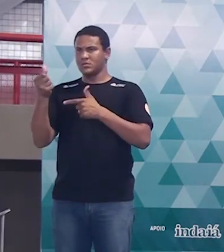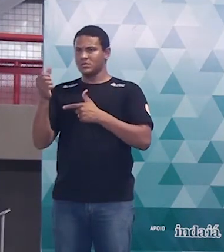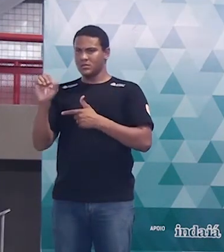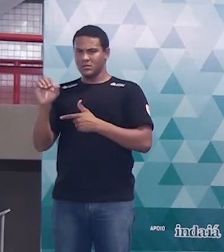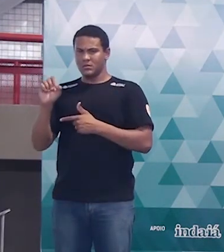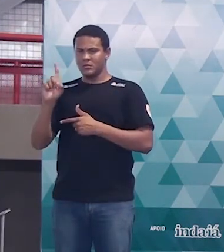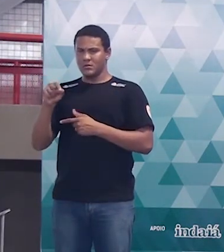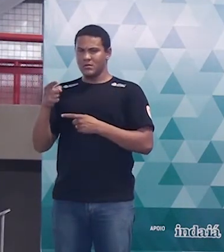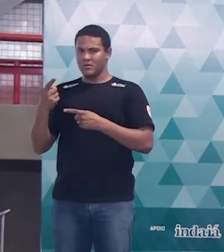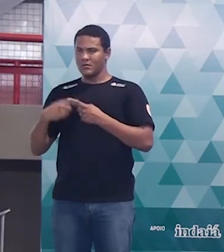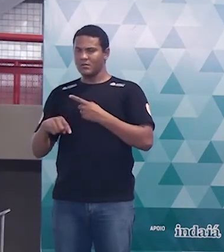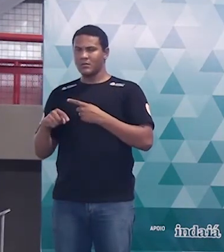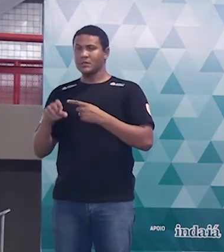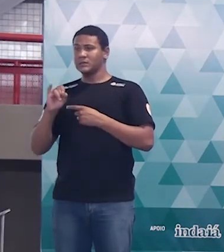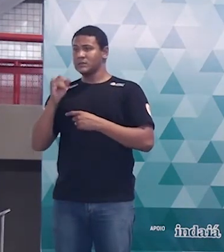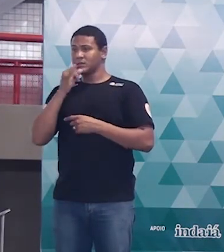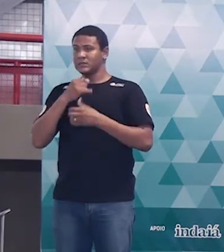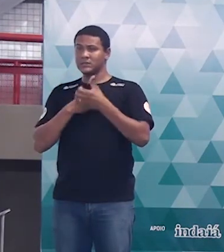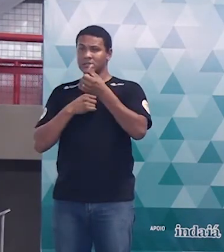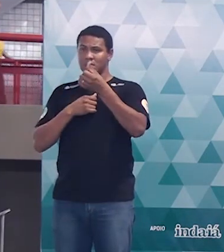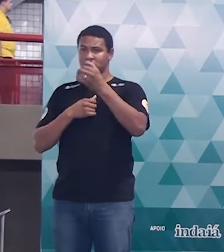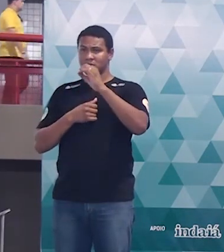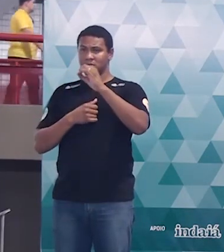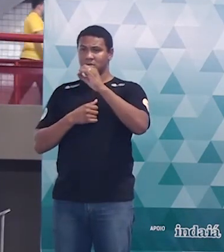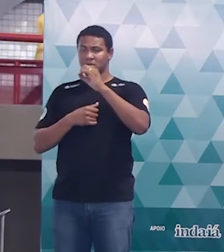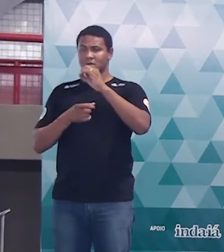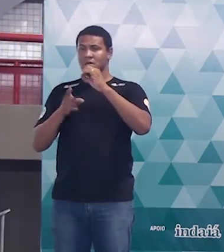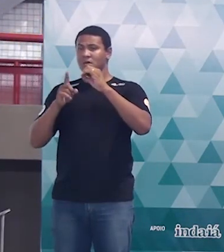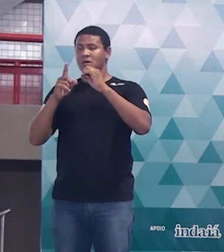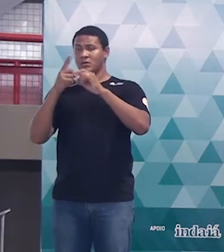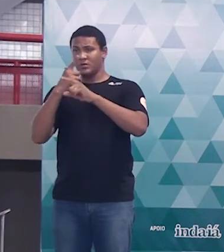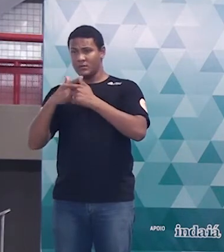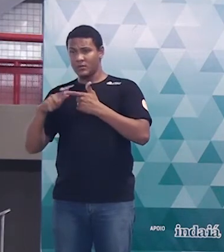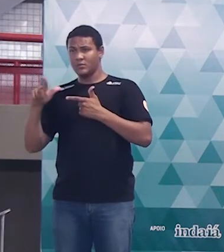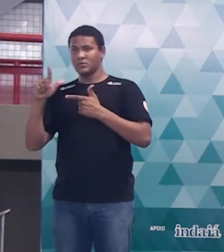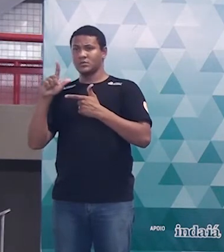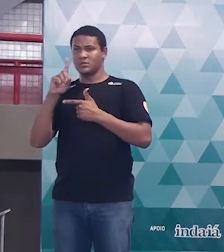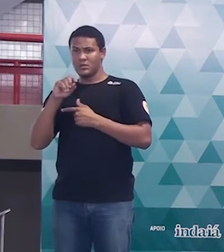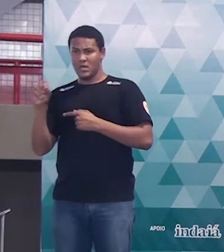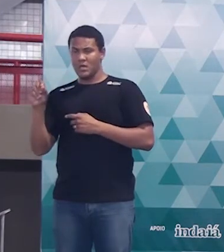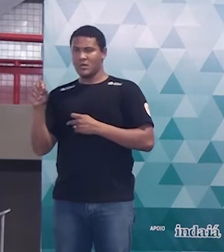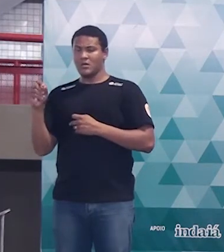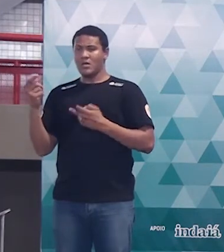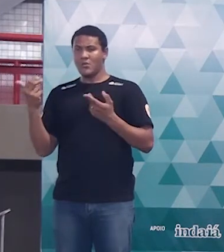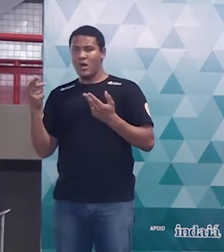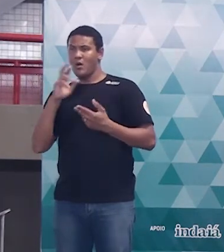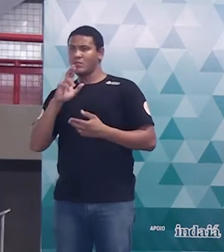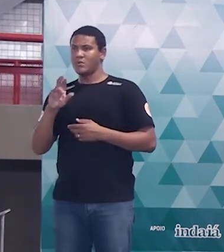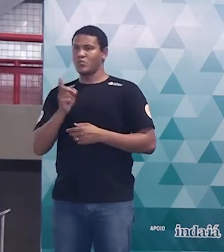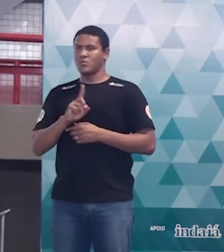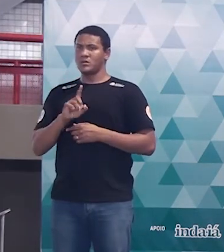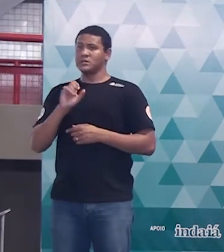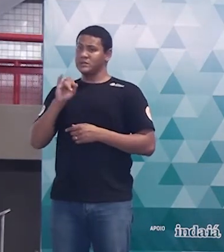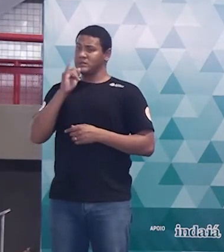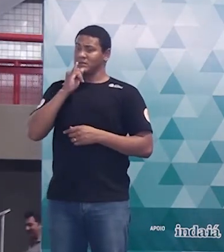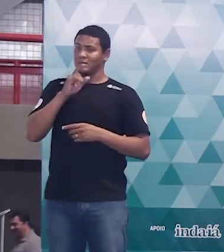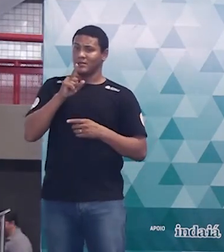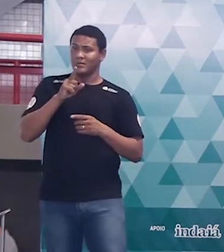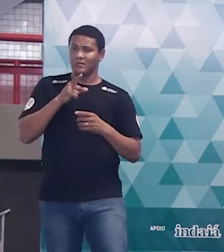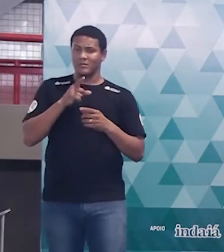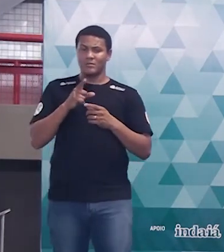mesmo valor que se eu pegar 60 e dividir por 100. Que não vai dar a mesma resposta que se eu pegar